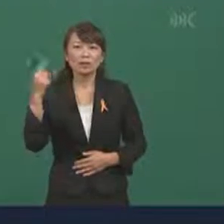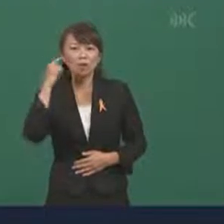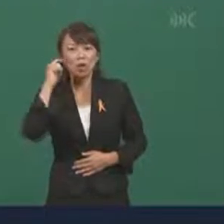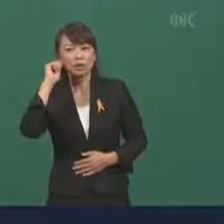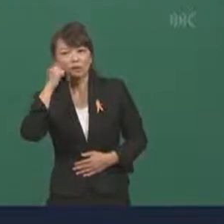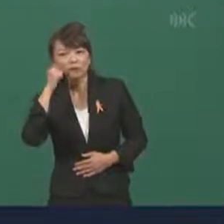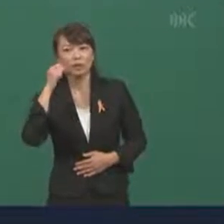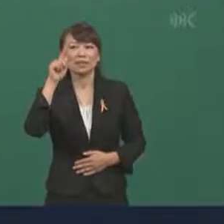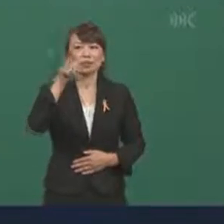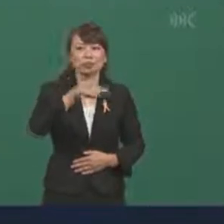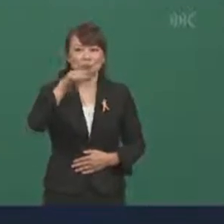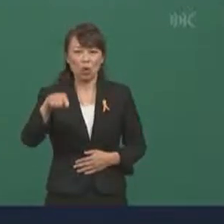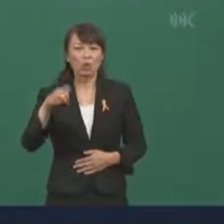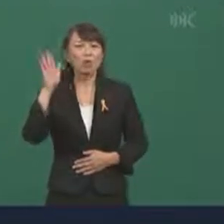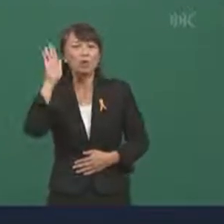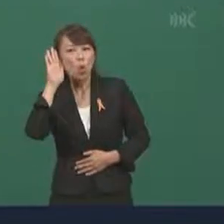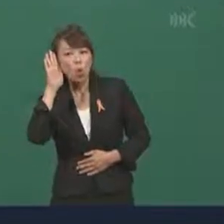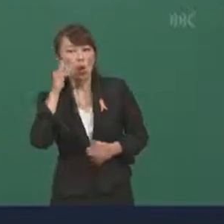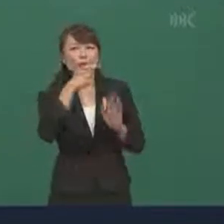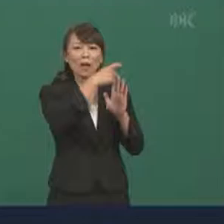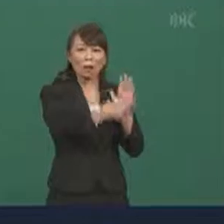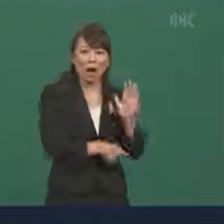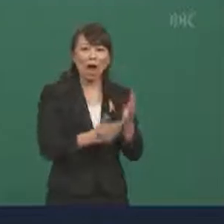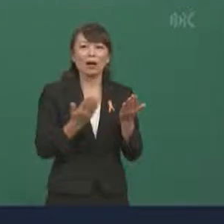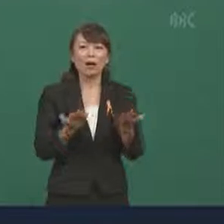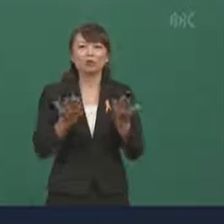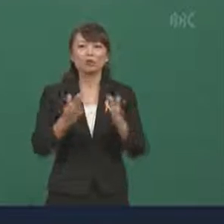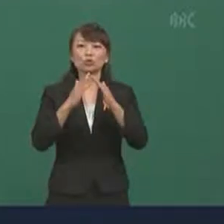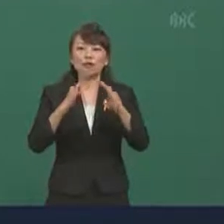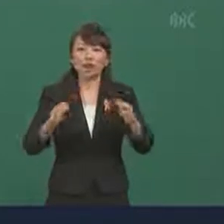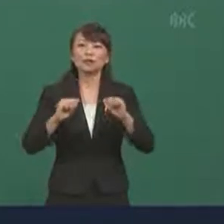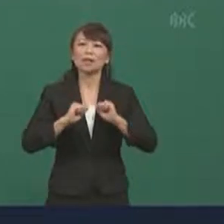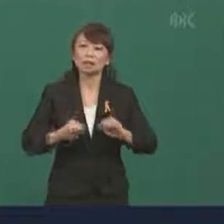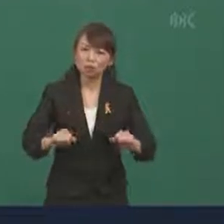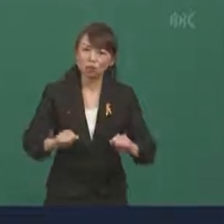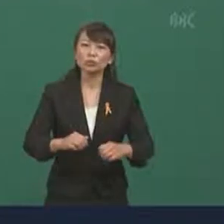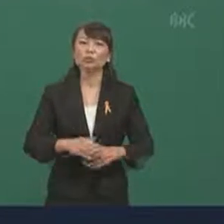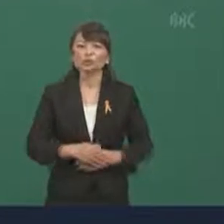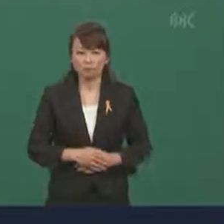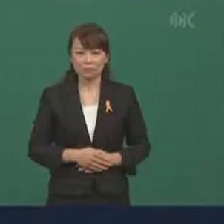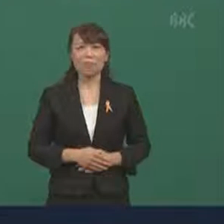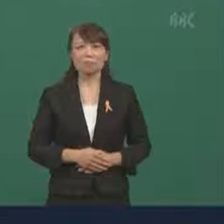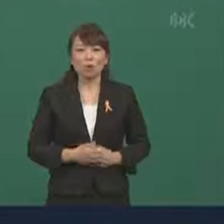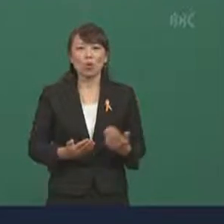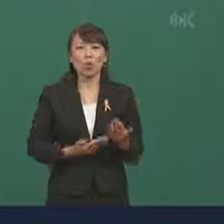こえない人、聞こえにくい人に聞こうをテーマに学習会を行います。